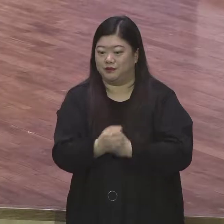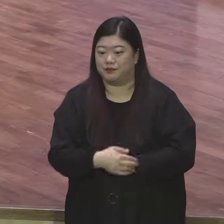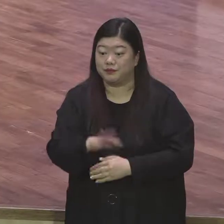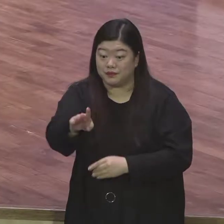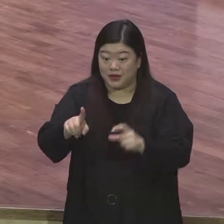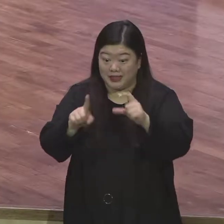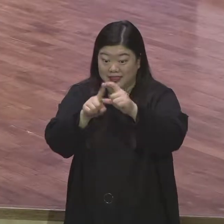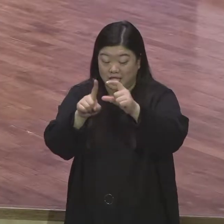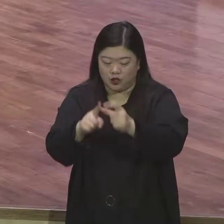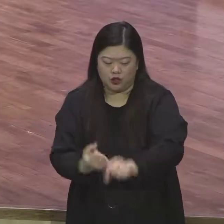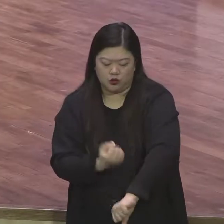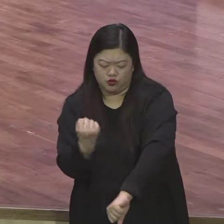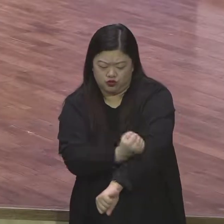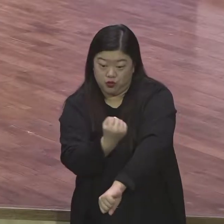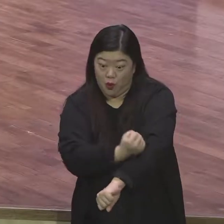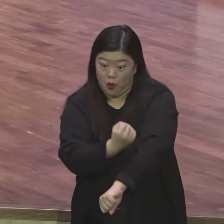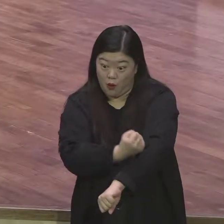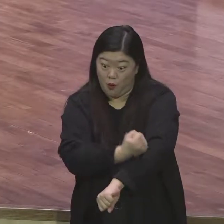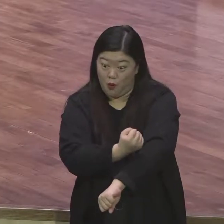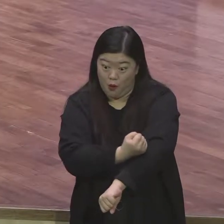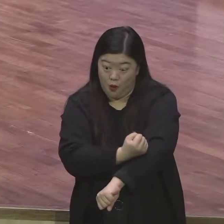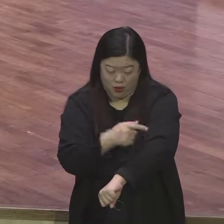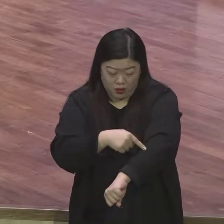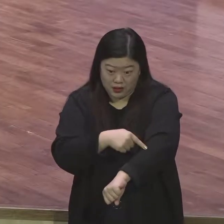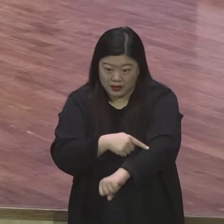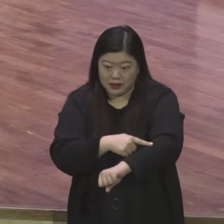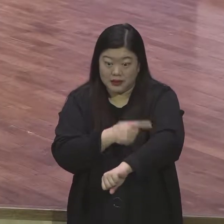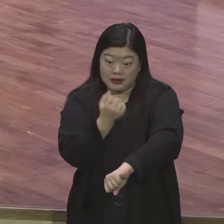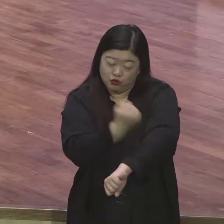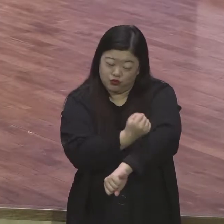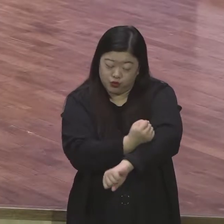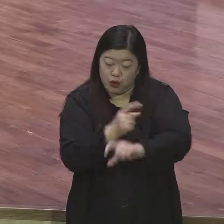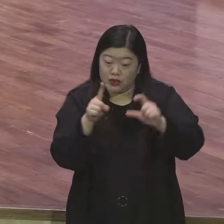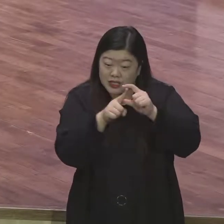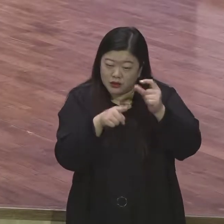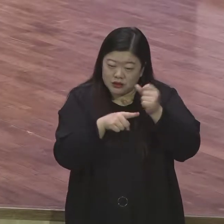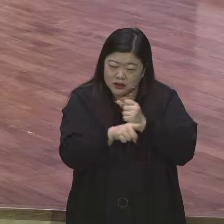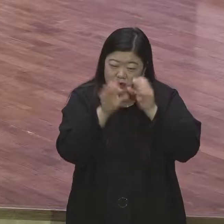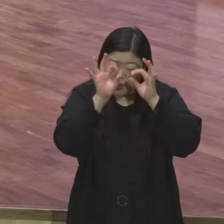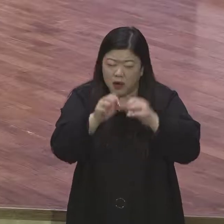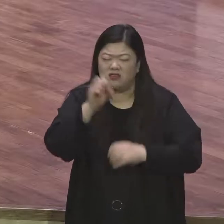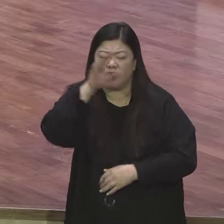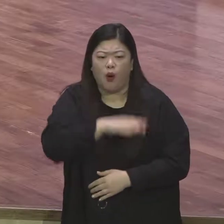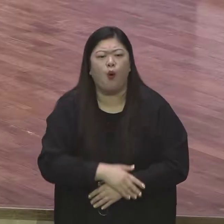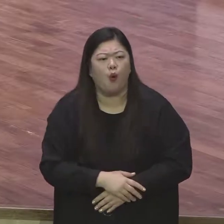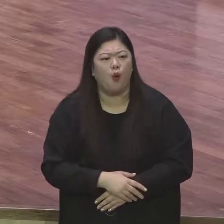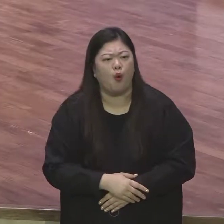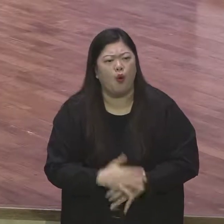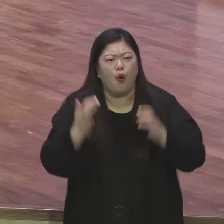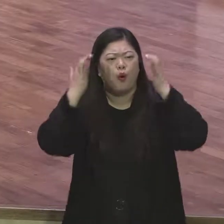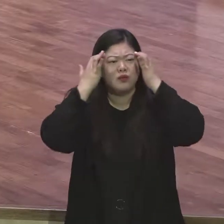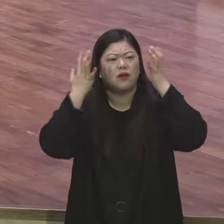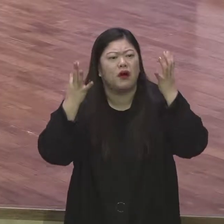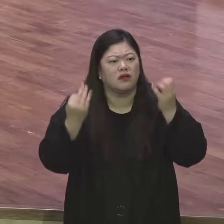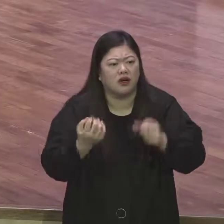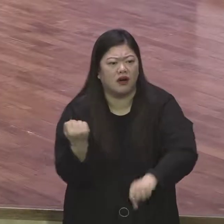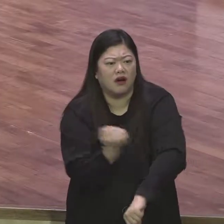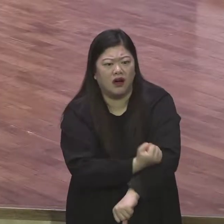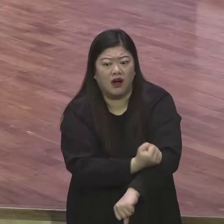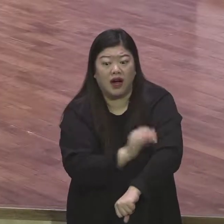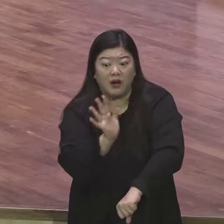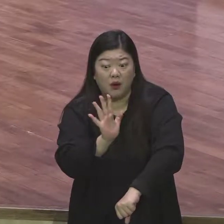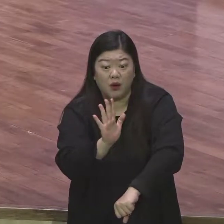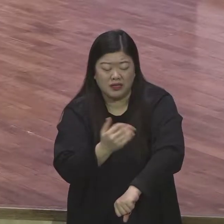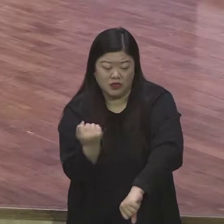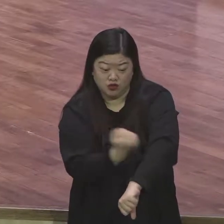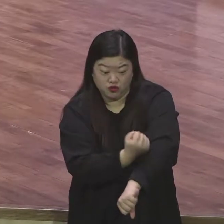수고했다 헬라말로 둘로스. 수고했다 말은 간단한 그냥 우리가 말한 수고가 아니에요. 종이나 노예를